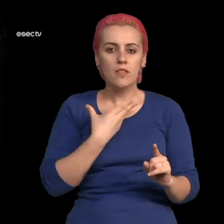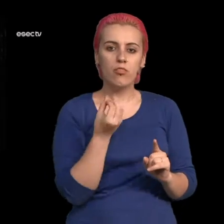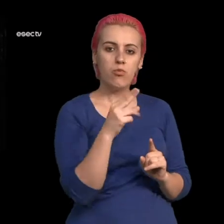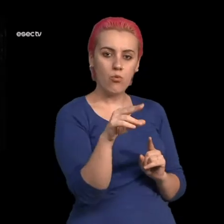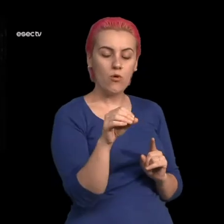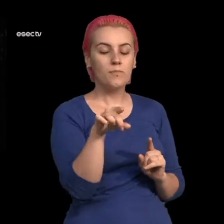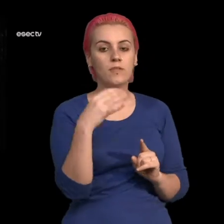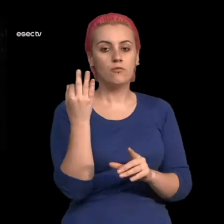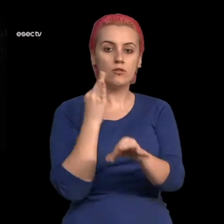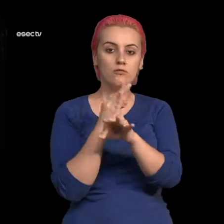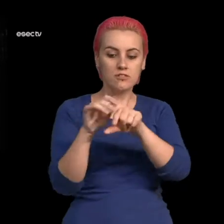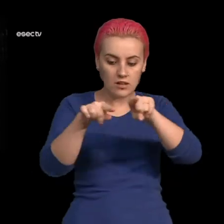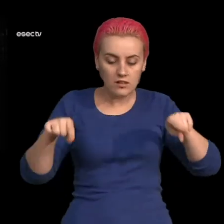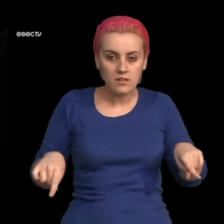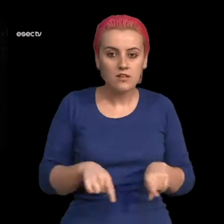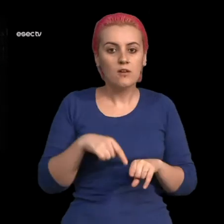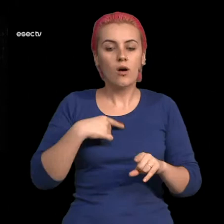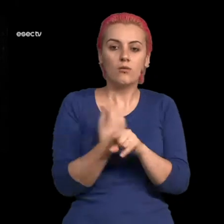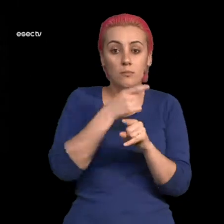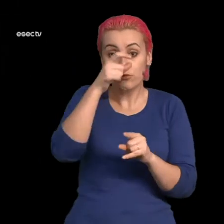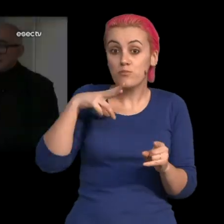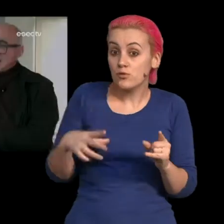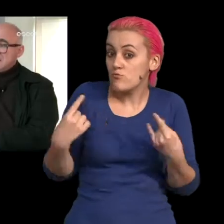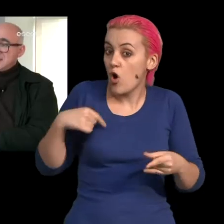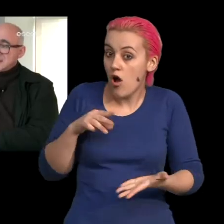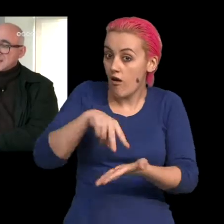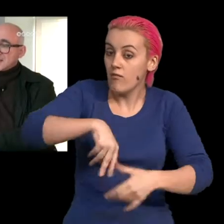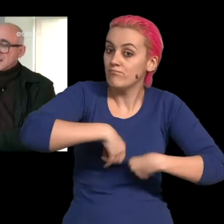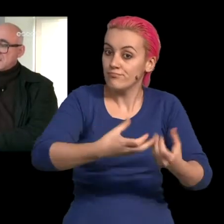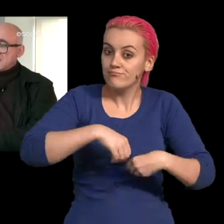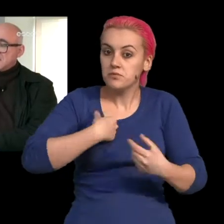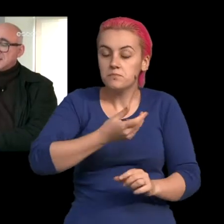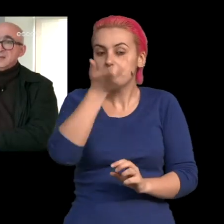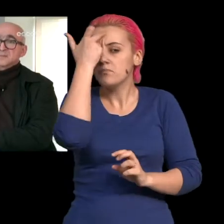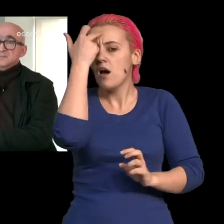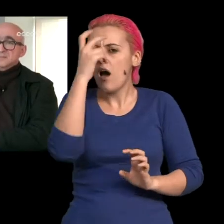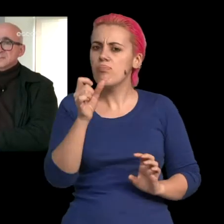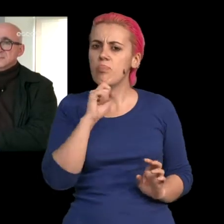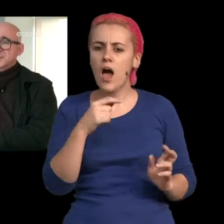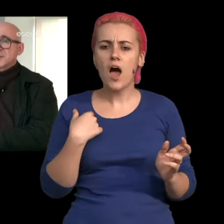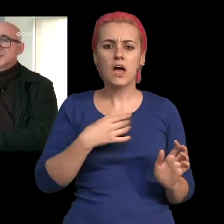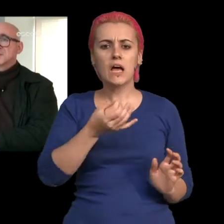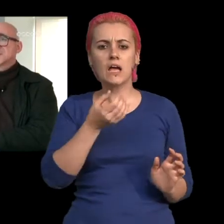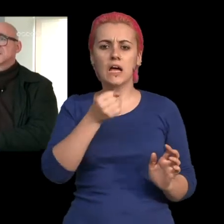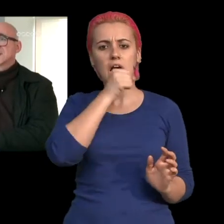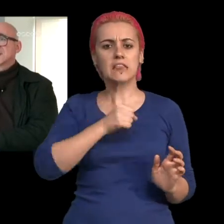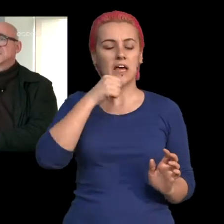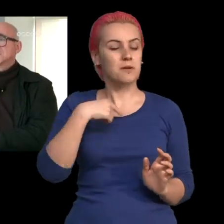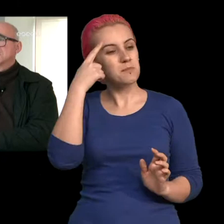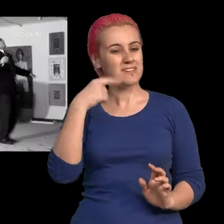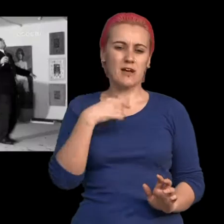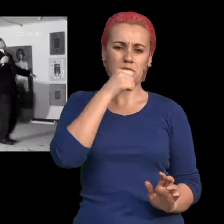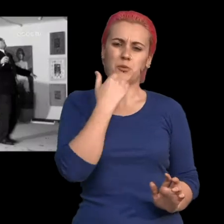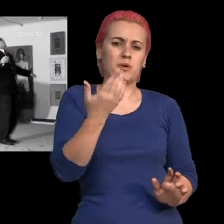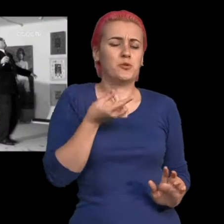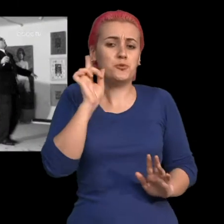festival numa sala do Pompidou de performance portuguesa. Daí lembrei-me de cantar, não propriamente por achar que era um